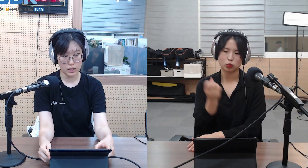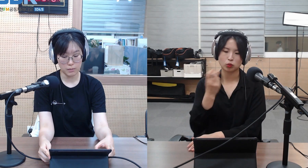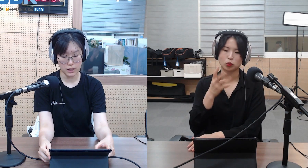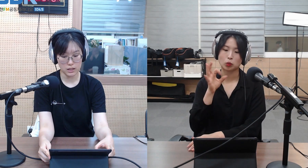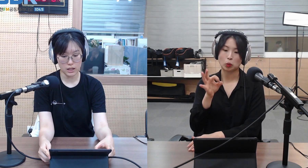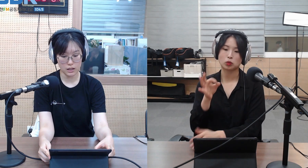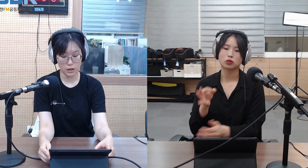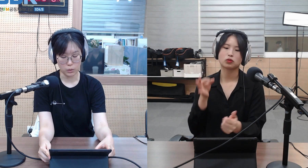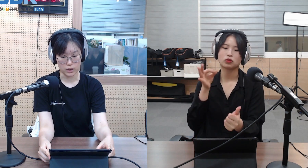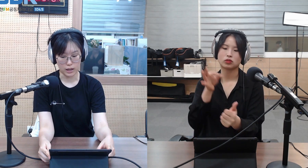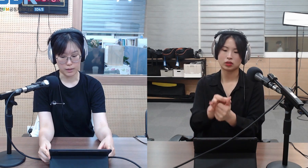이미 시행되고 있다.